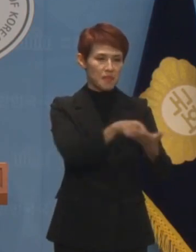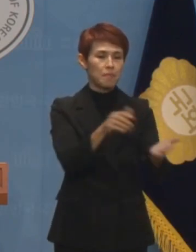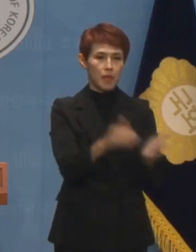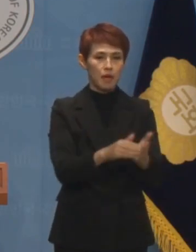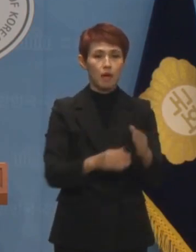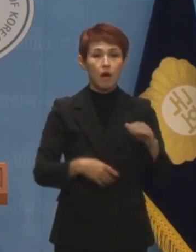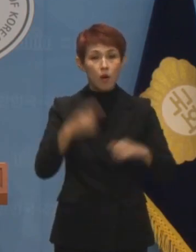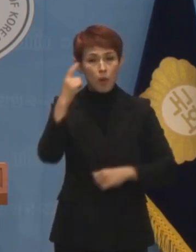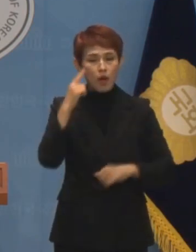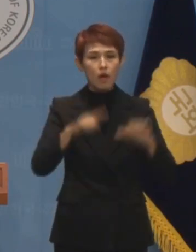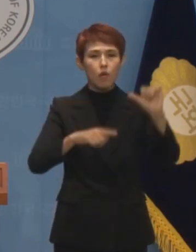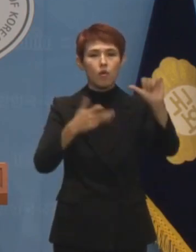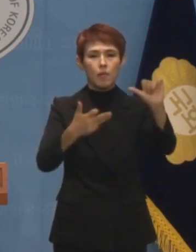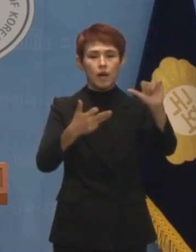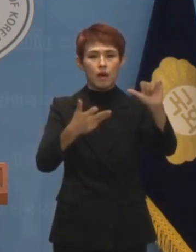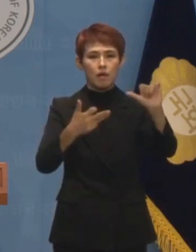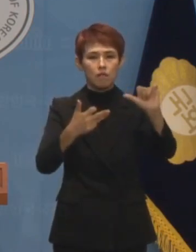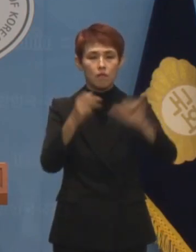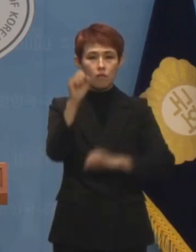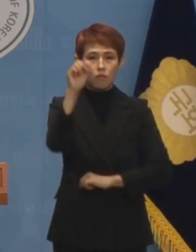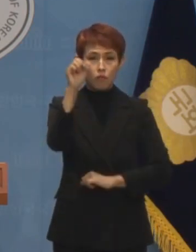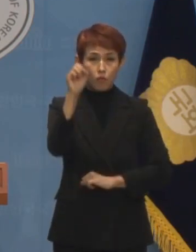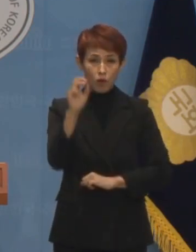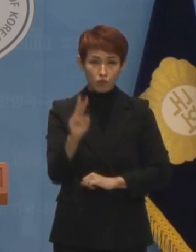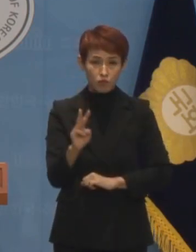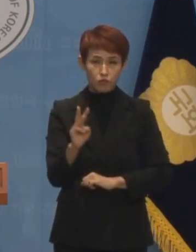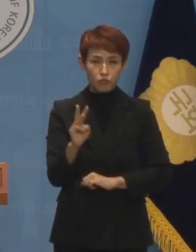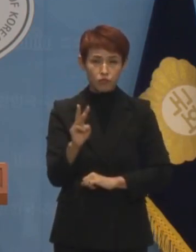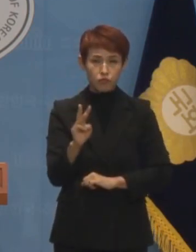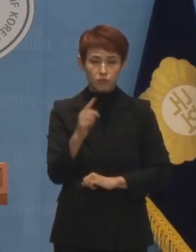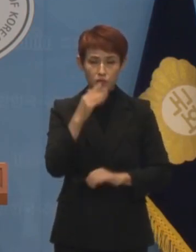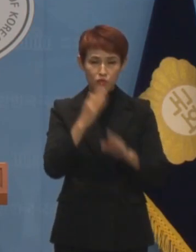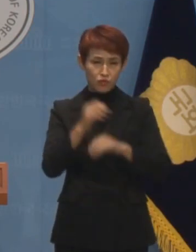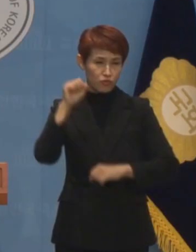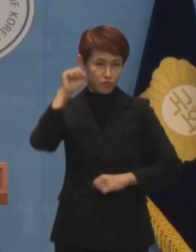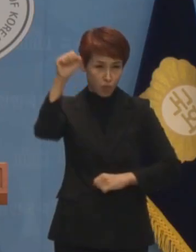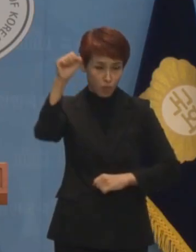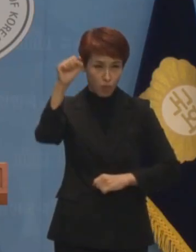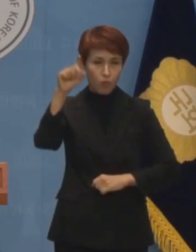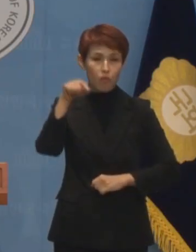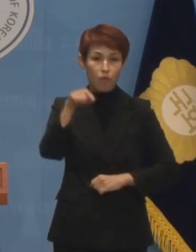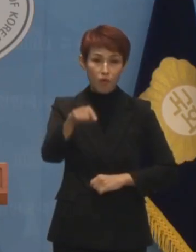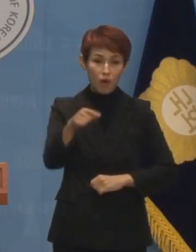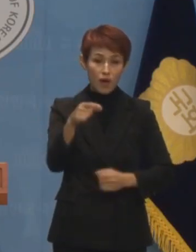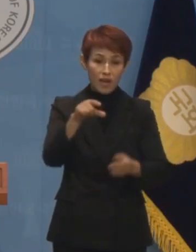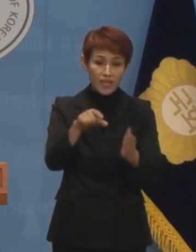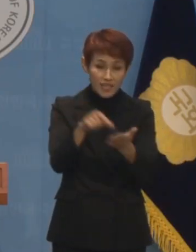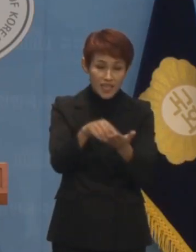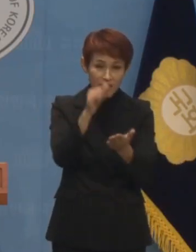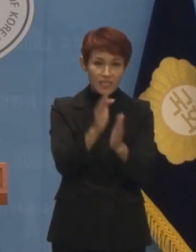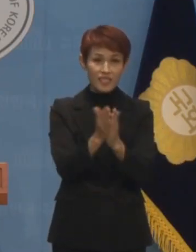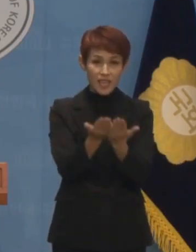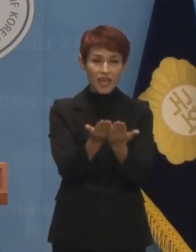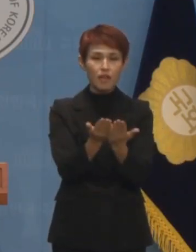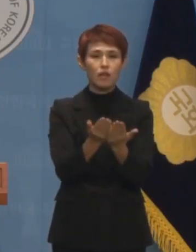5.18 광주 민주화 운동을 다룬 한강 작가님의 소년이 온다 때문입니다.